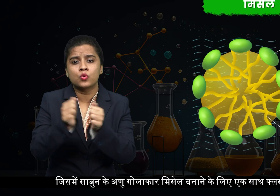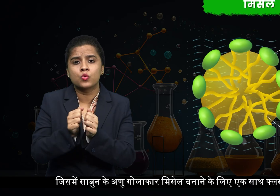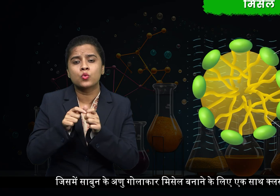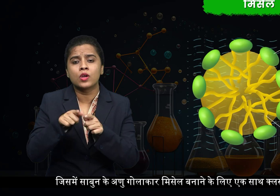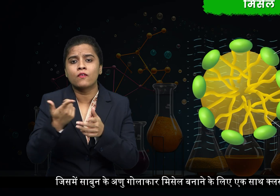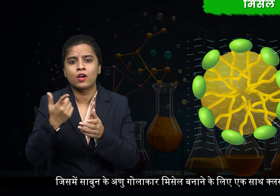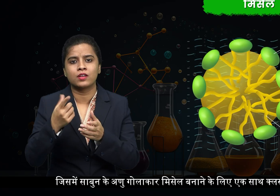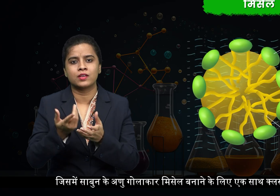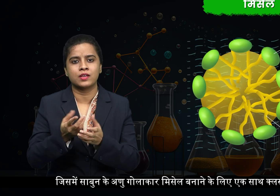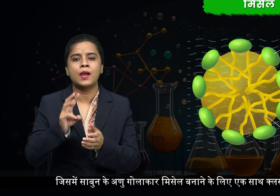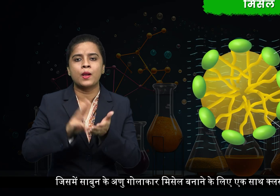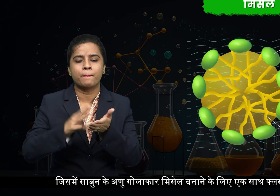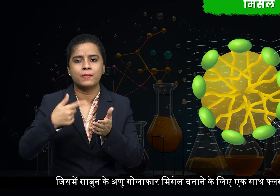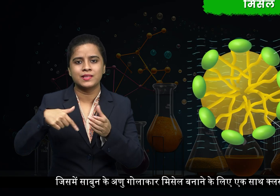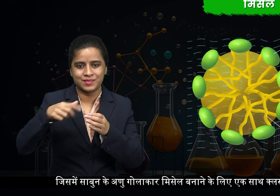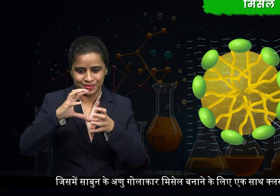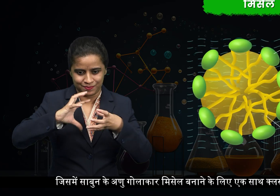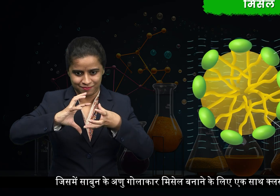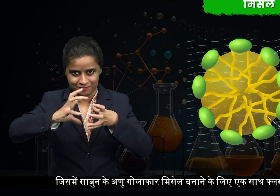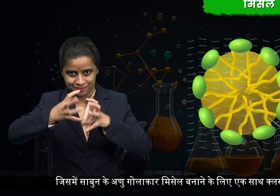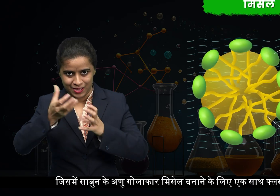एक साथ क्लस्टर करते हैं।